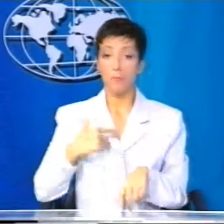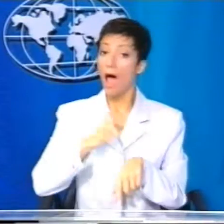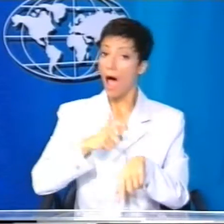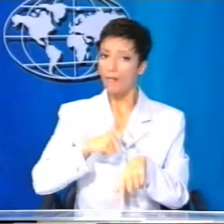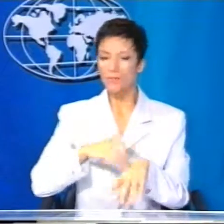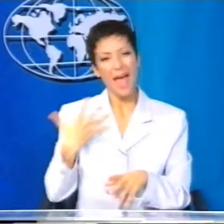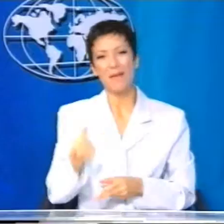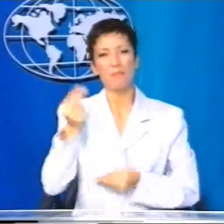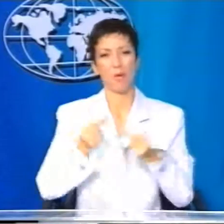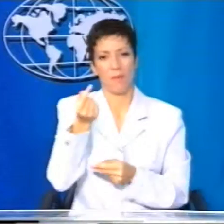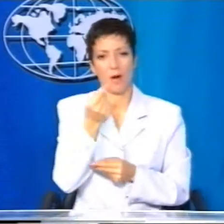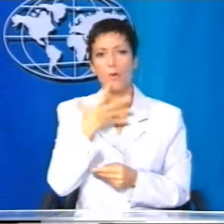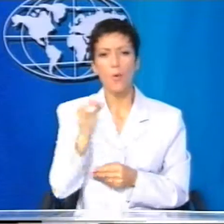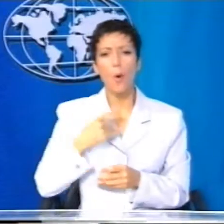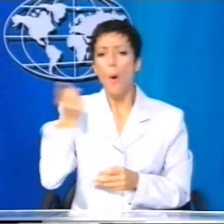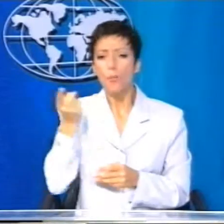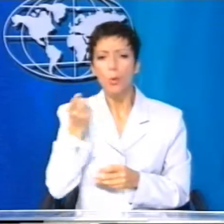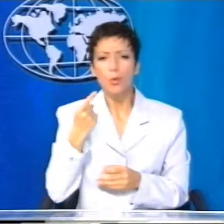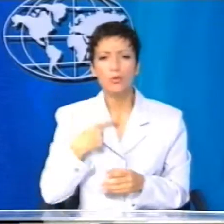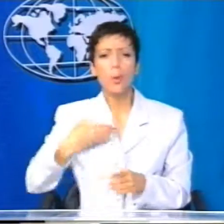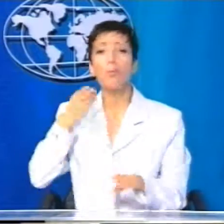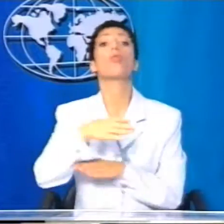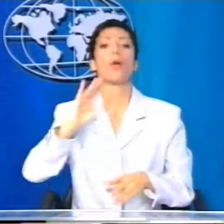το μεγάλο ποσοστό της αποχής των Λευκών και των Ακύρων.